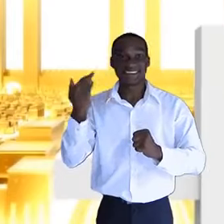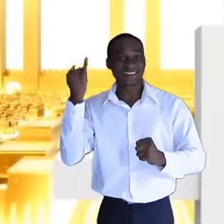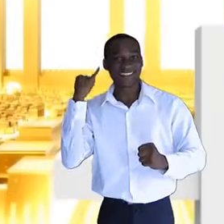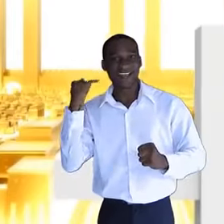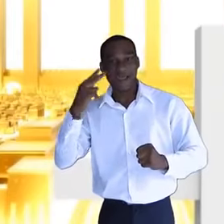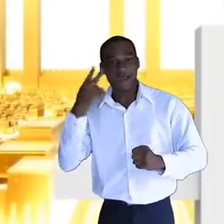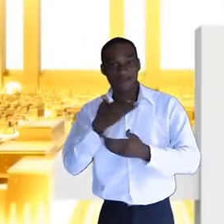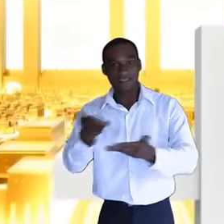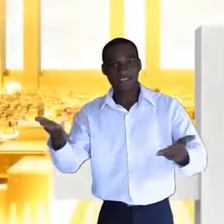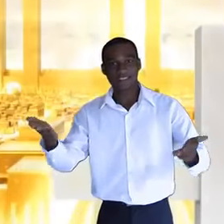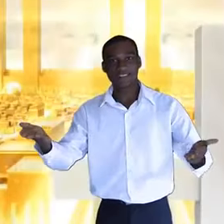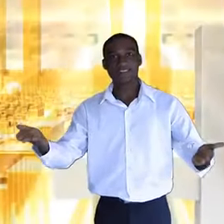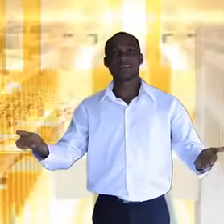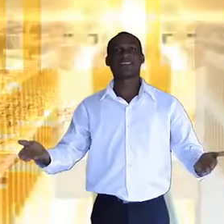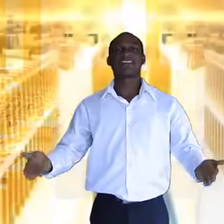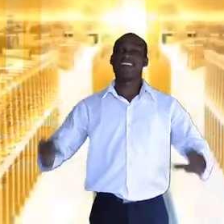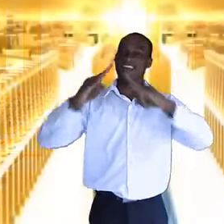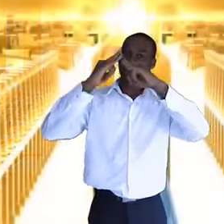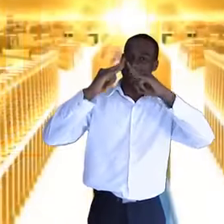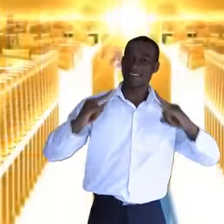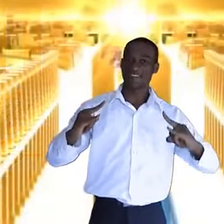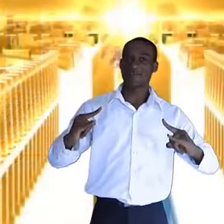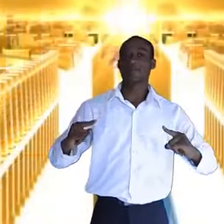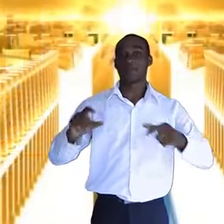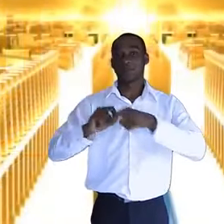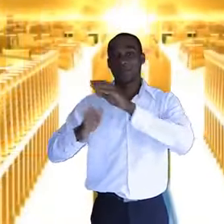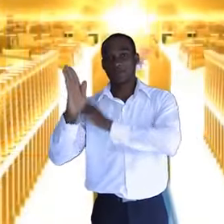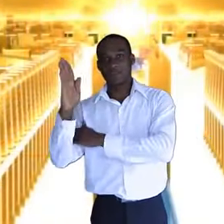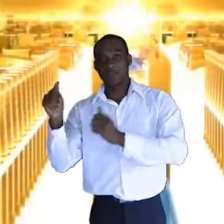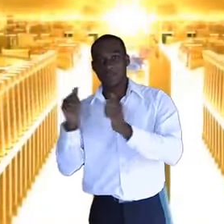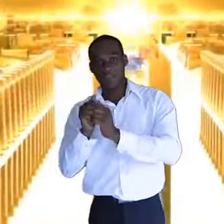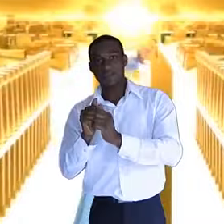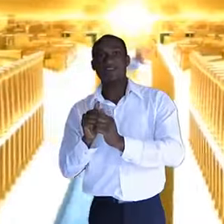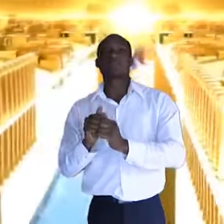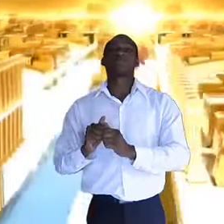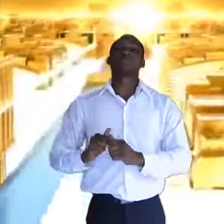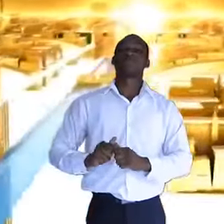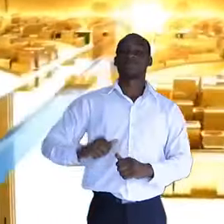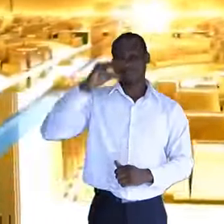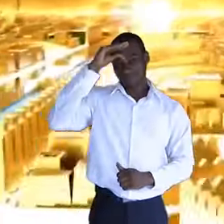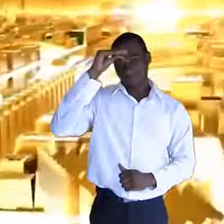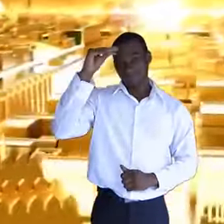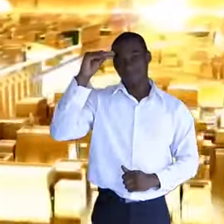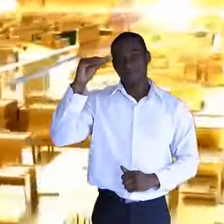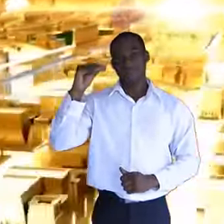avec eux, et ils seront son peuple, et Dieu lui-même sera leur Dieu, et il sera avec eux.